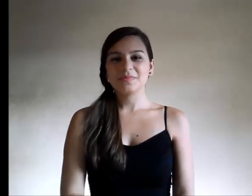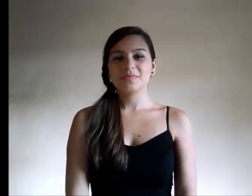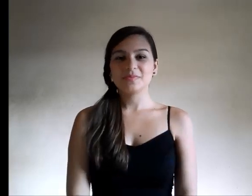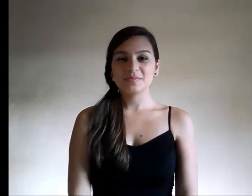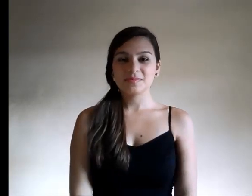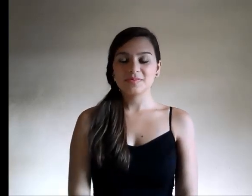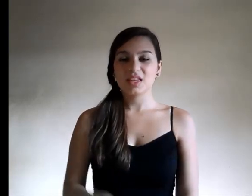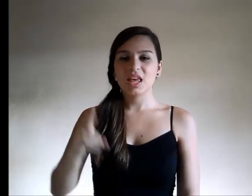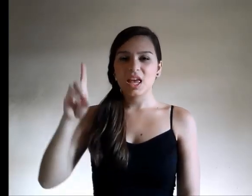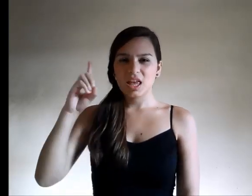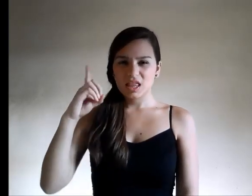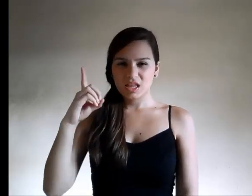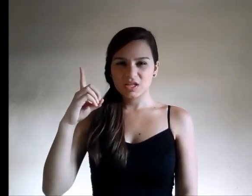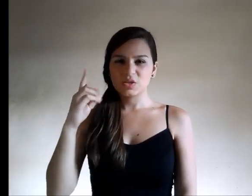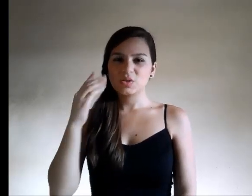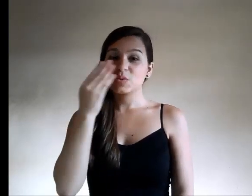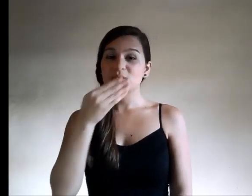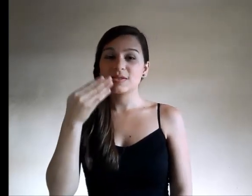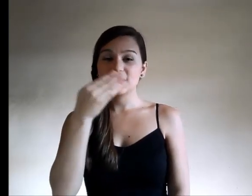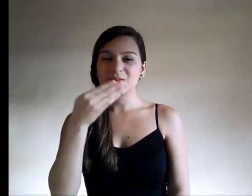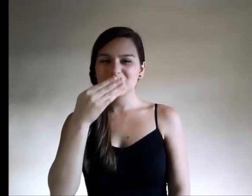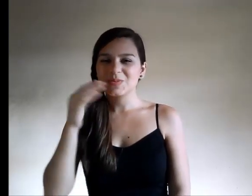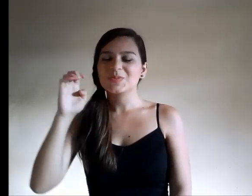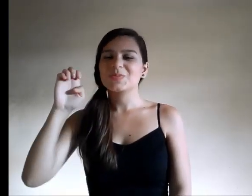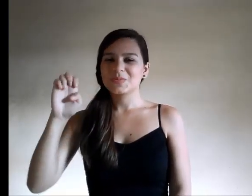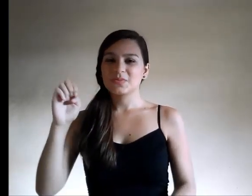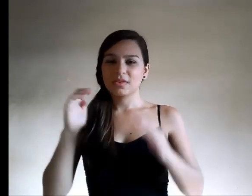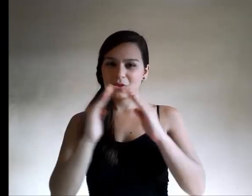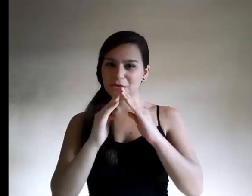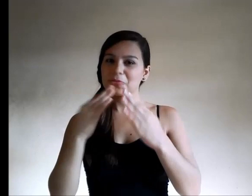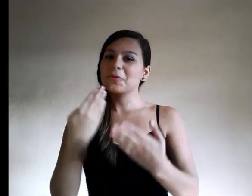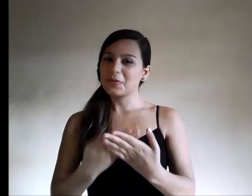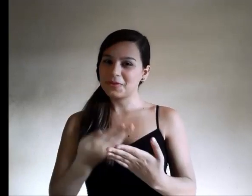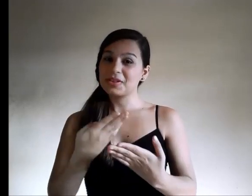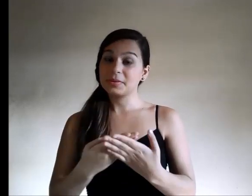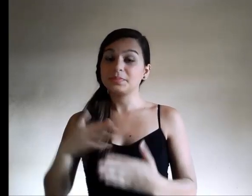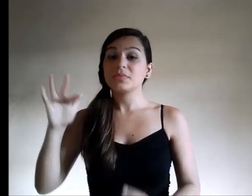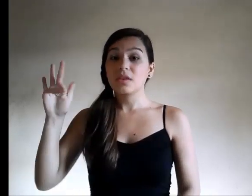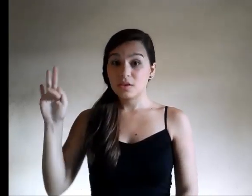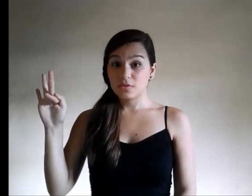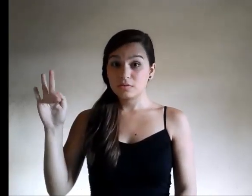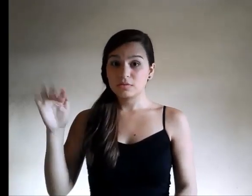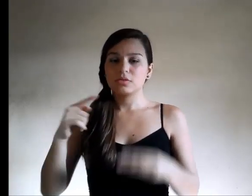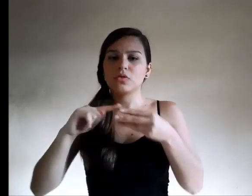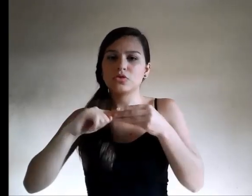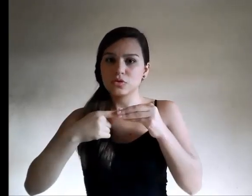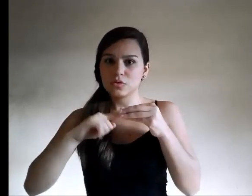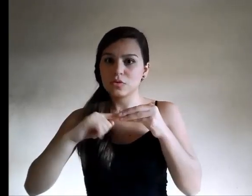coração, D de docinho, E de escola.